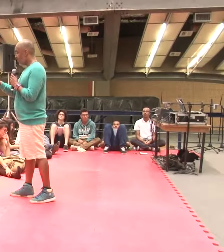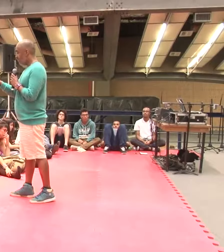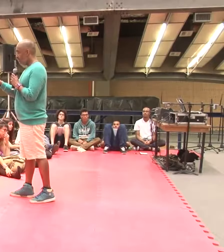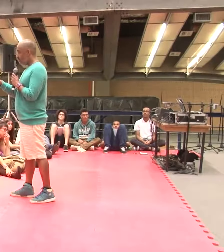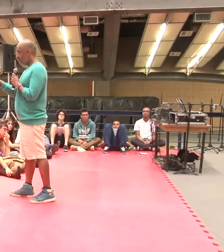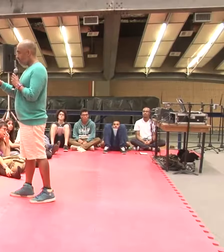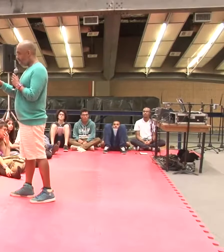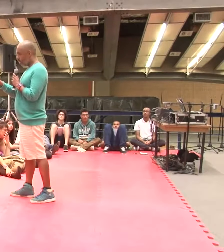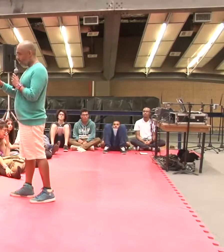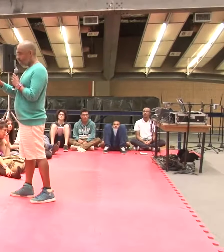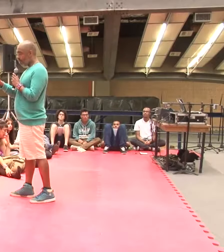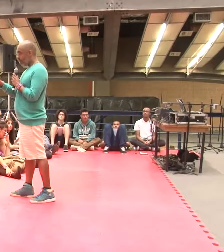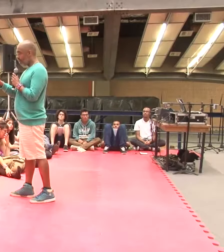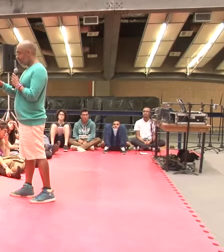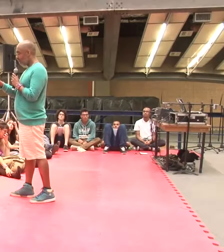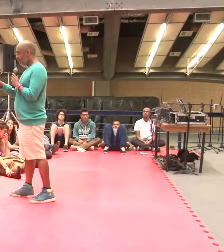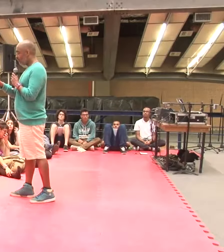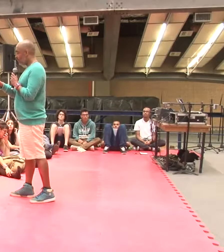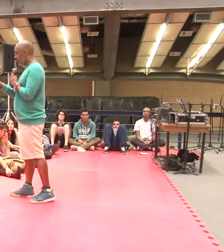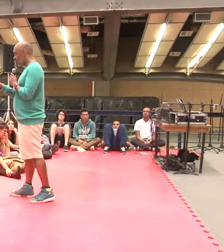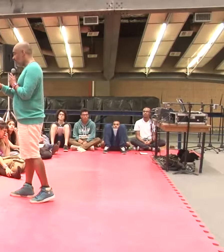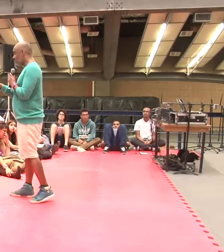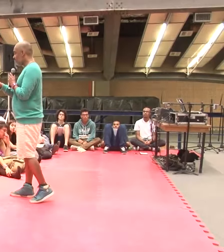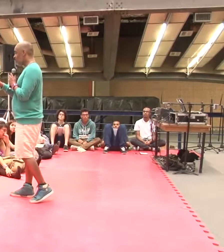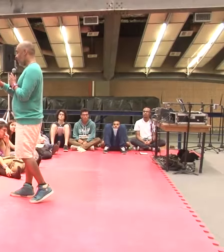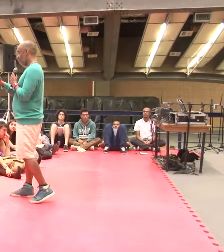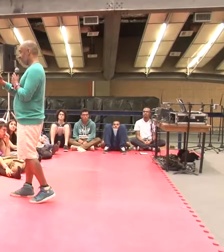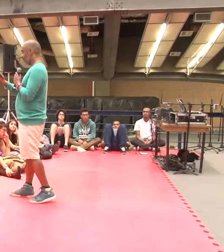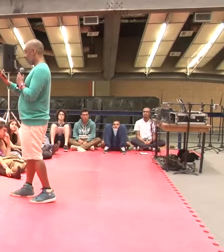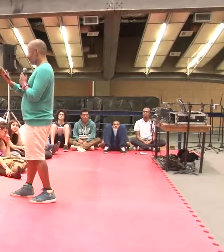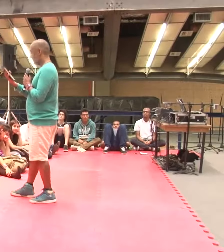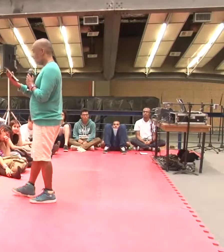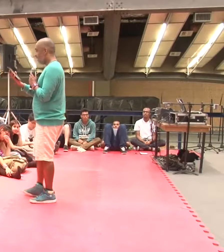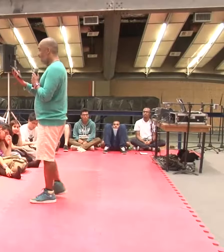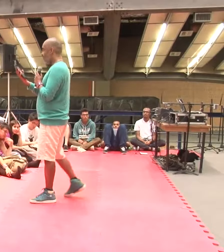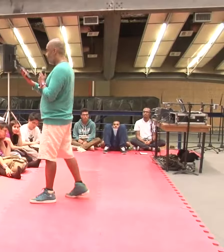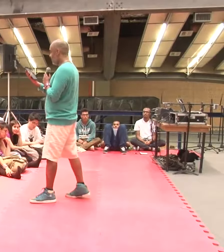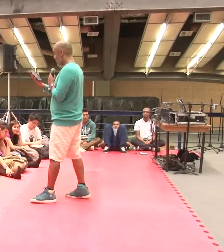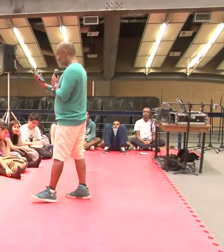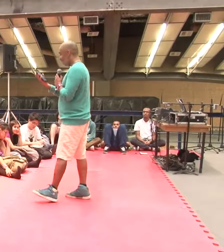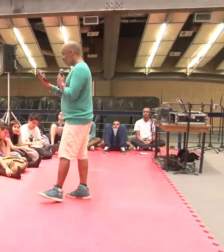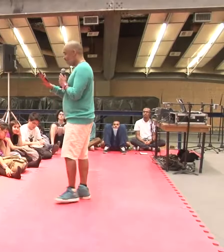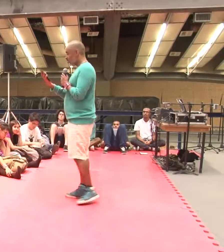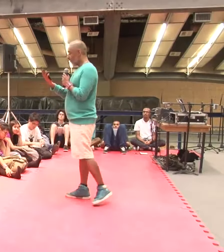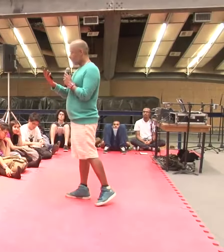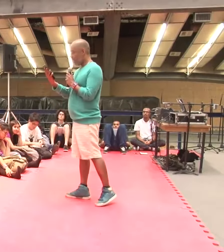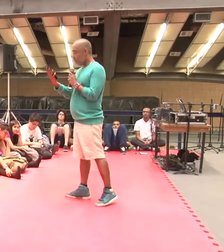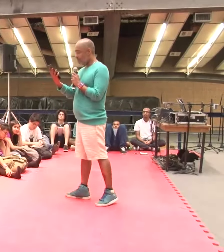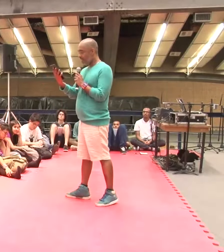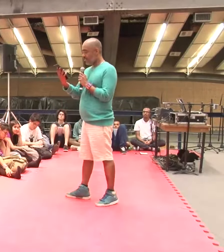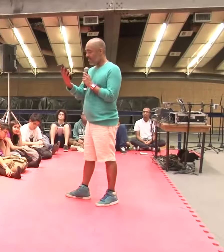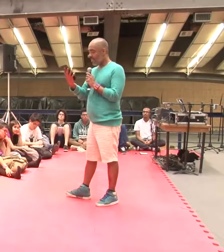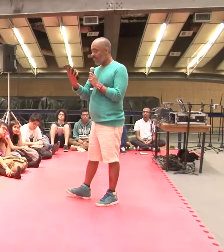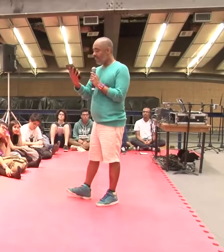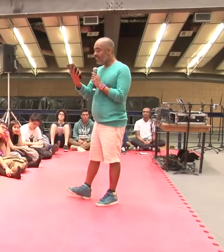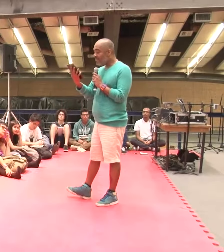O calor do capim tinha um cheiro sensual. A moça fechou as